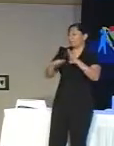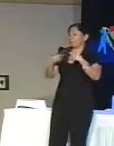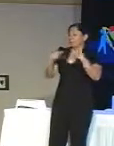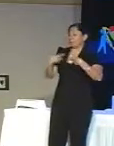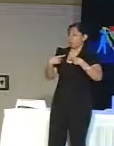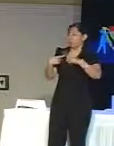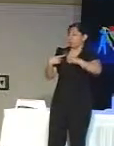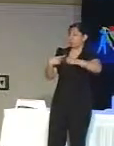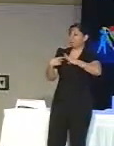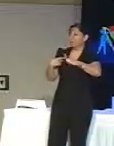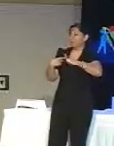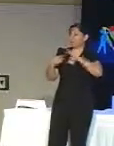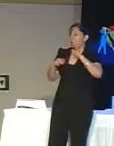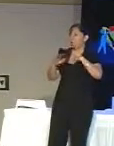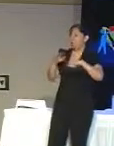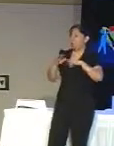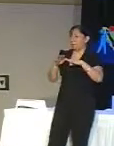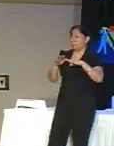No en todos los casos,